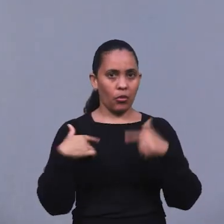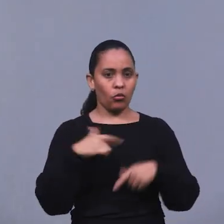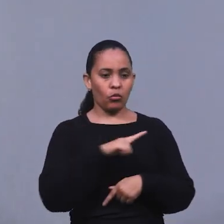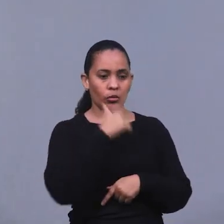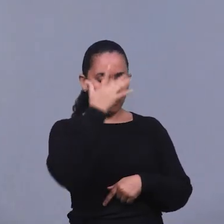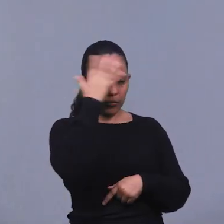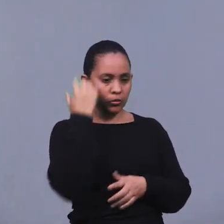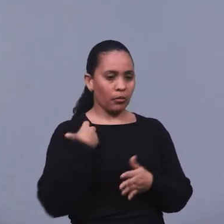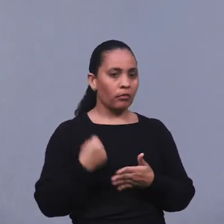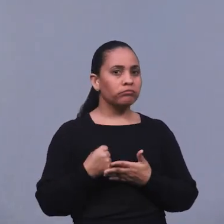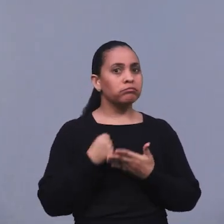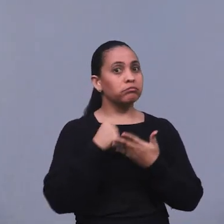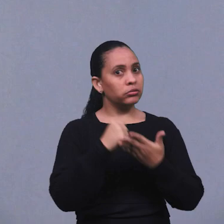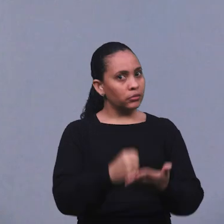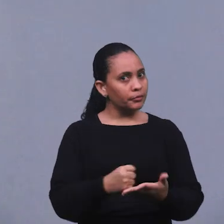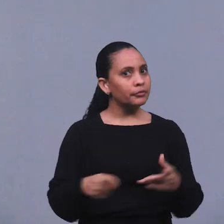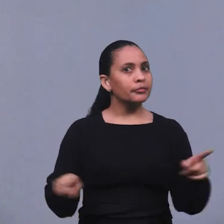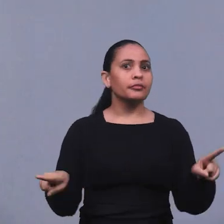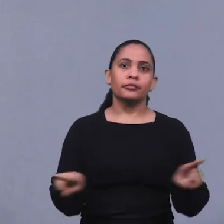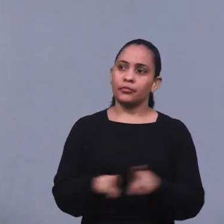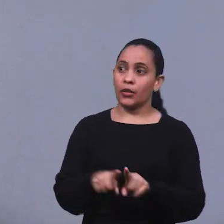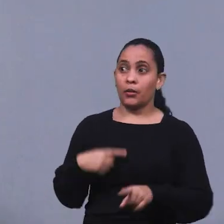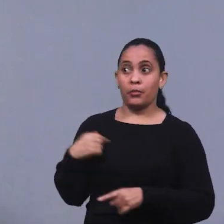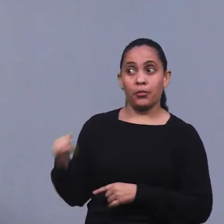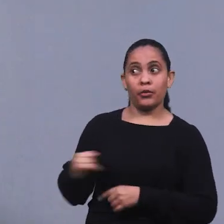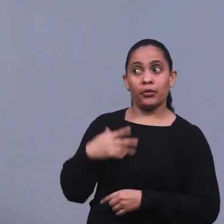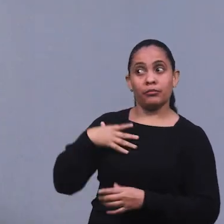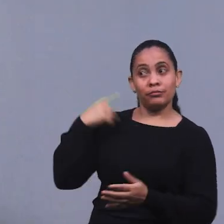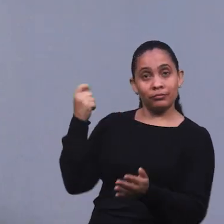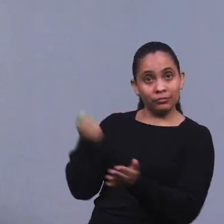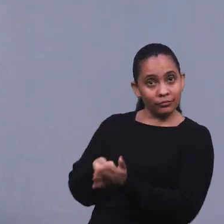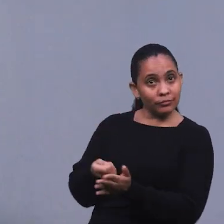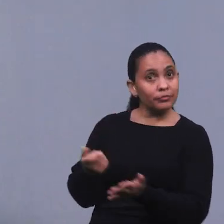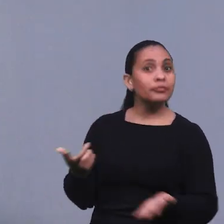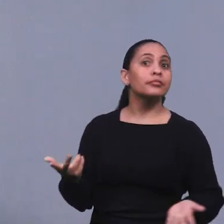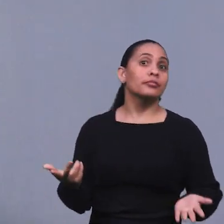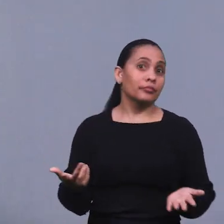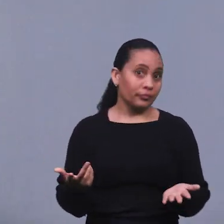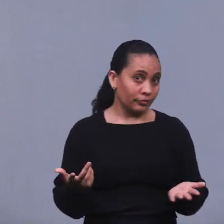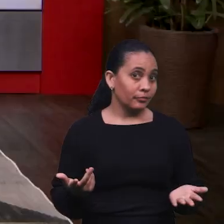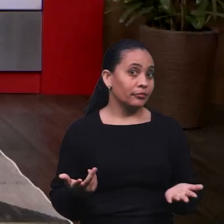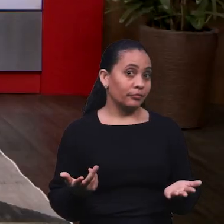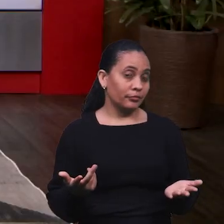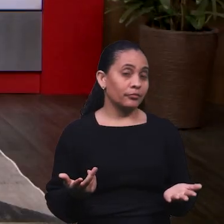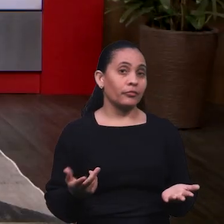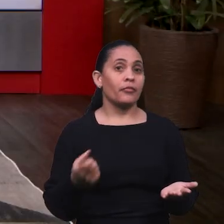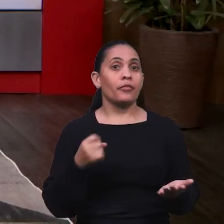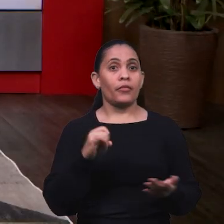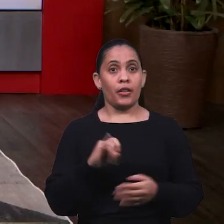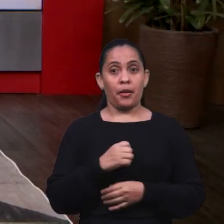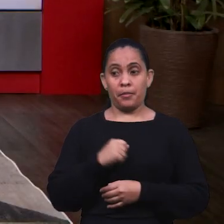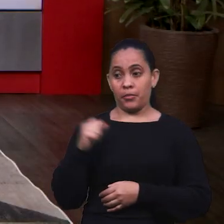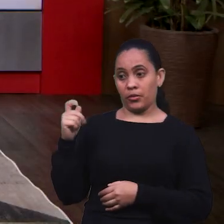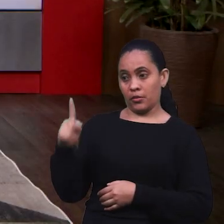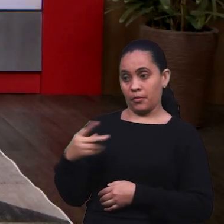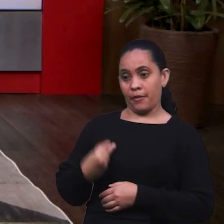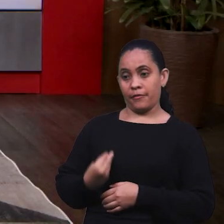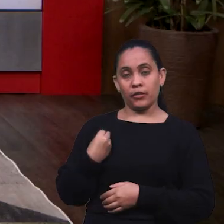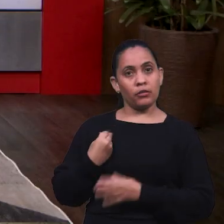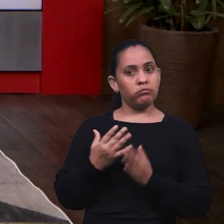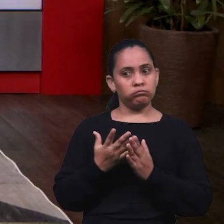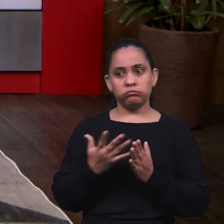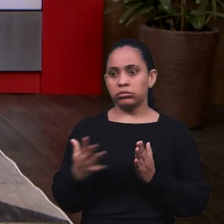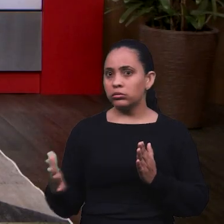quem contribui como facultativo. Olha a importância de contribuir como facultativo, Exatamente. né. Então assim, porque a aposentadoria, ela é para a vida